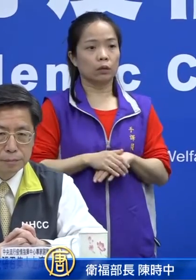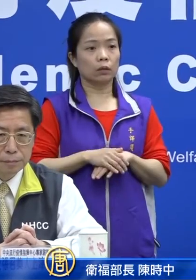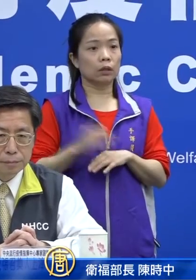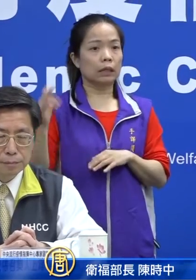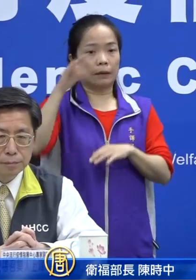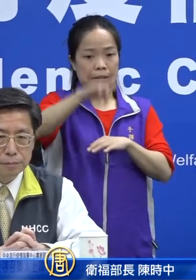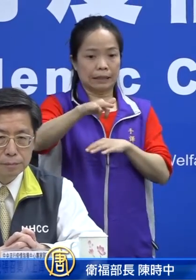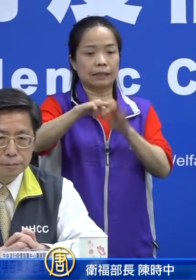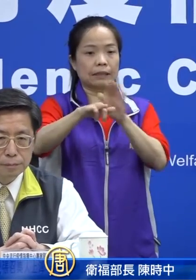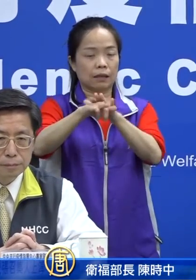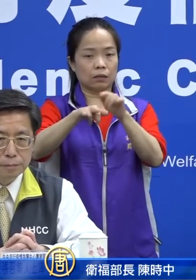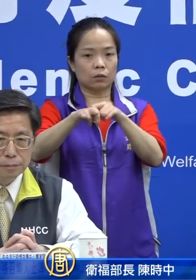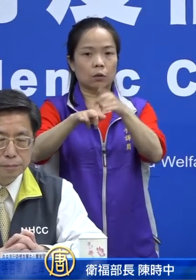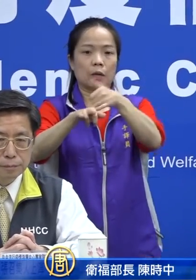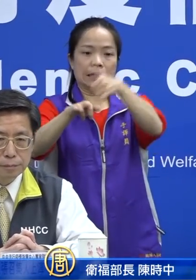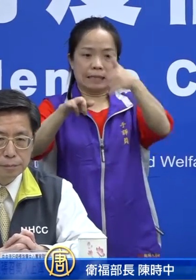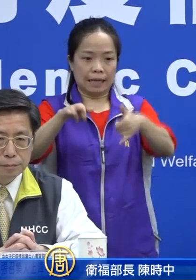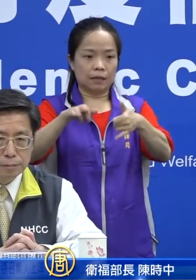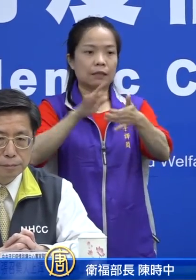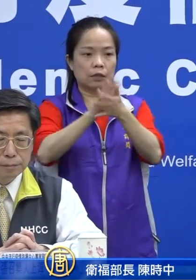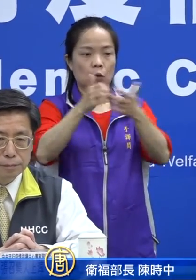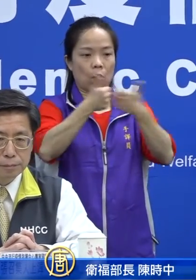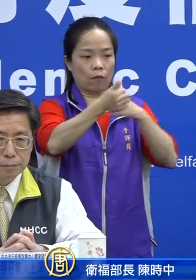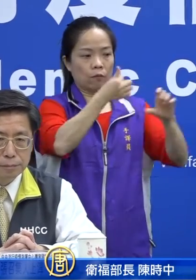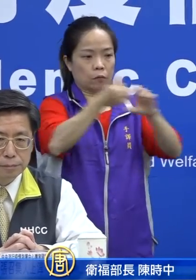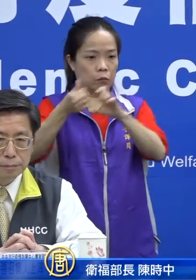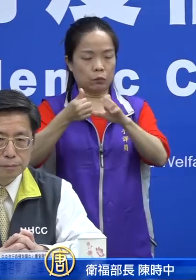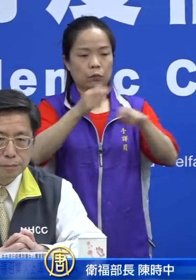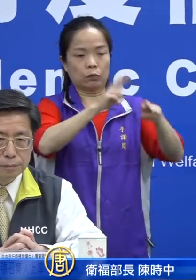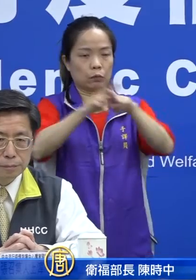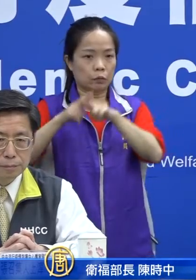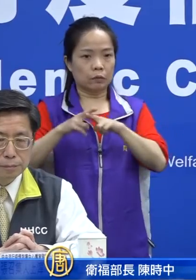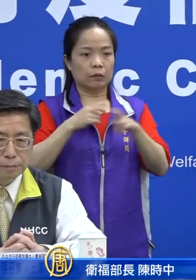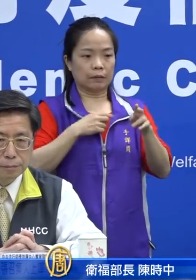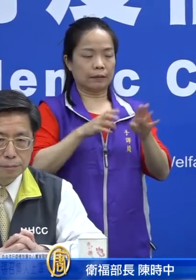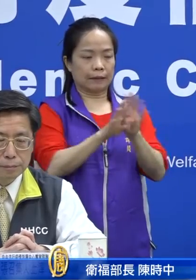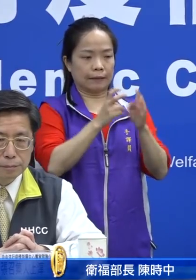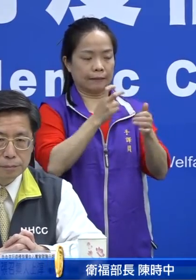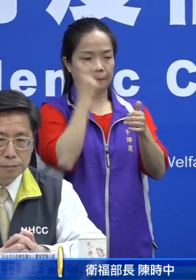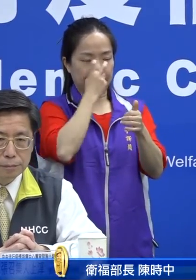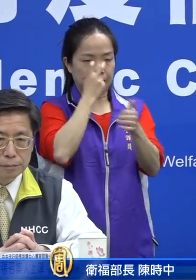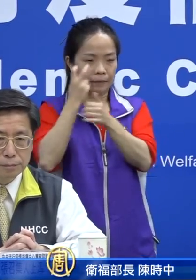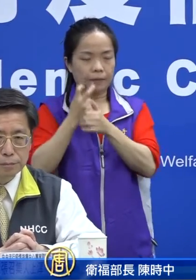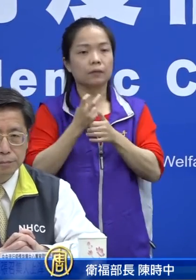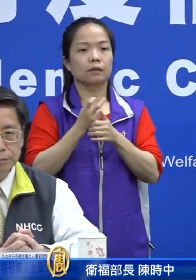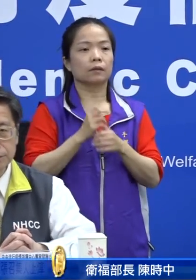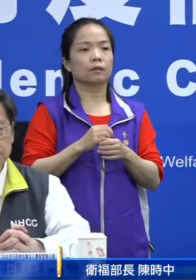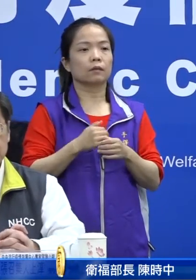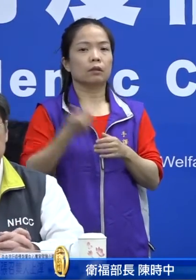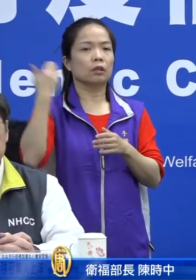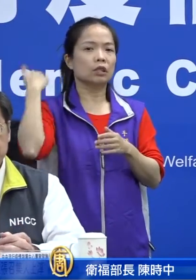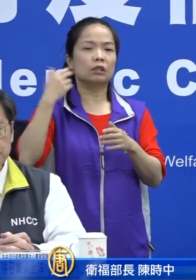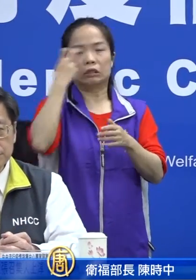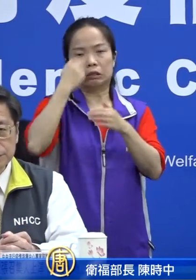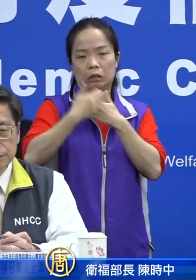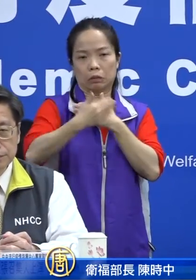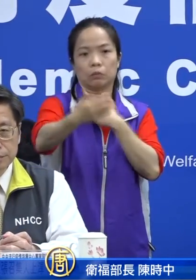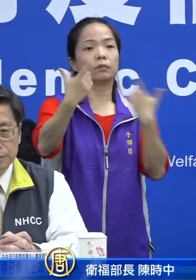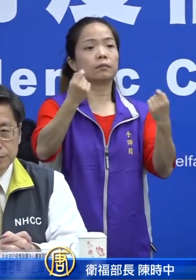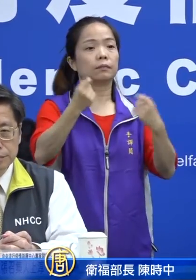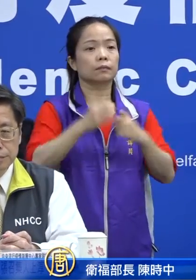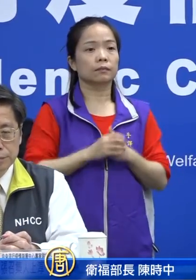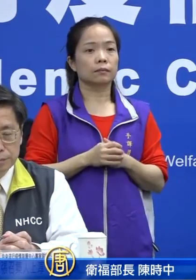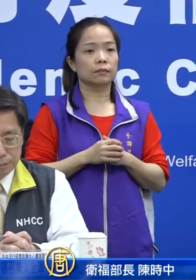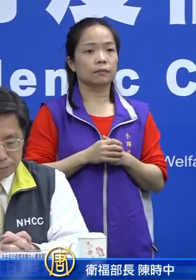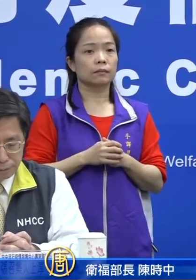后，会让他们下机之后，那分区来做，然后进行我们这以往我们做过这样的一个检疫的流程。